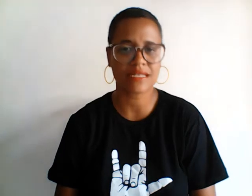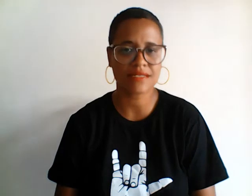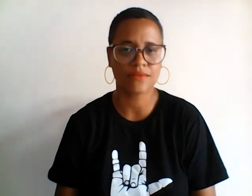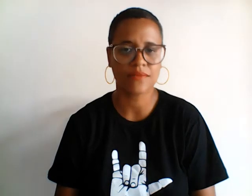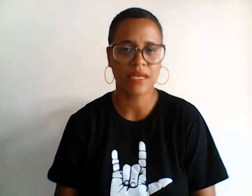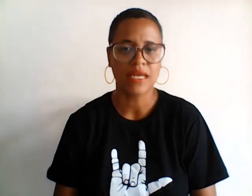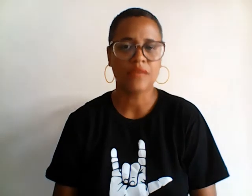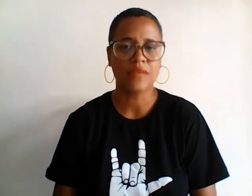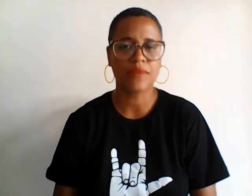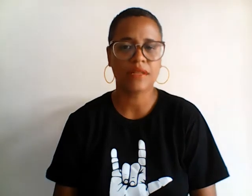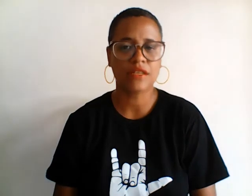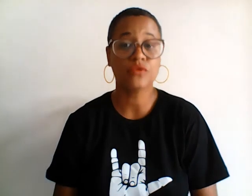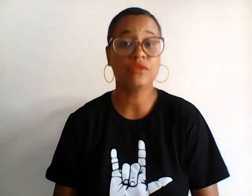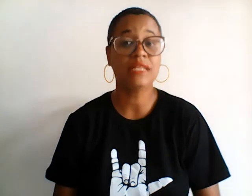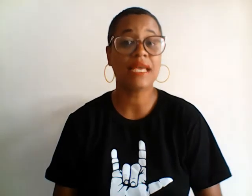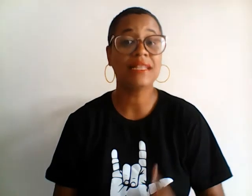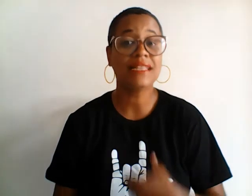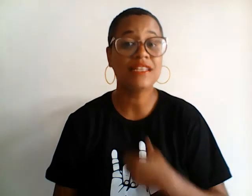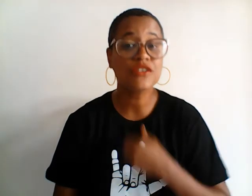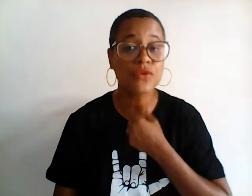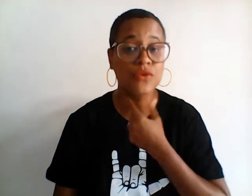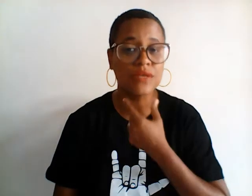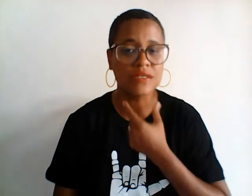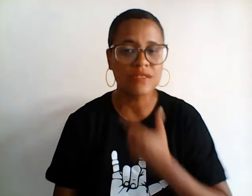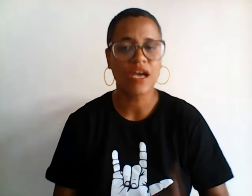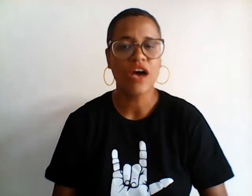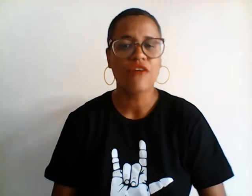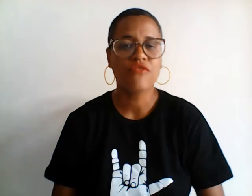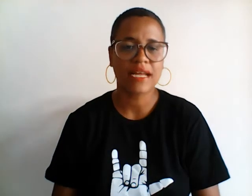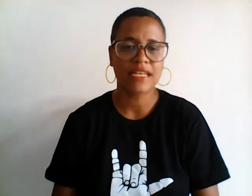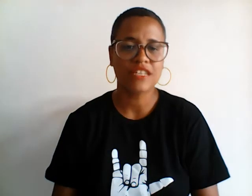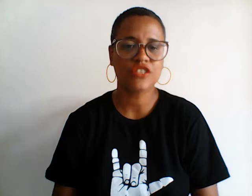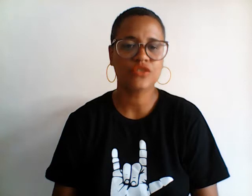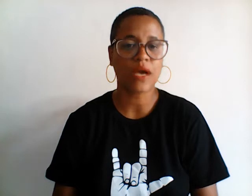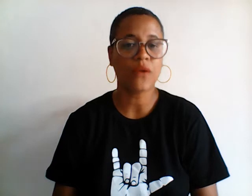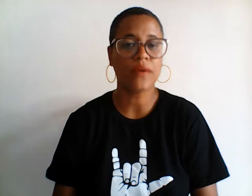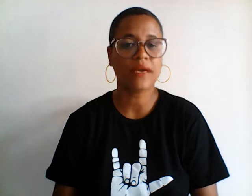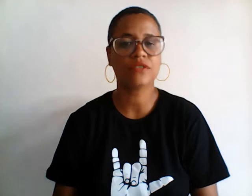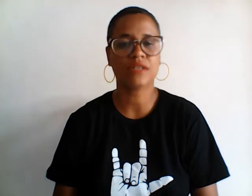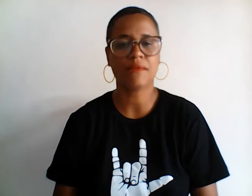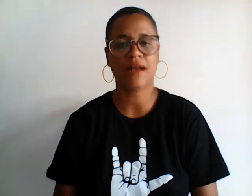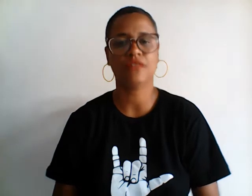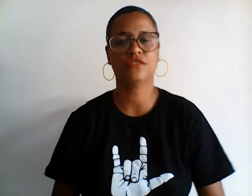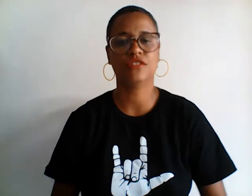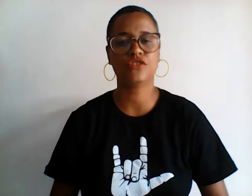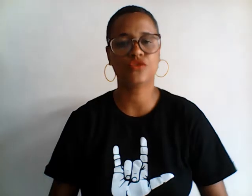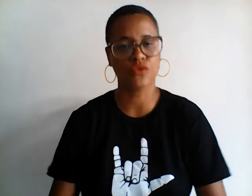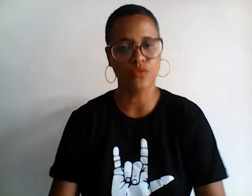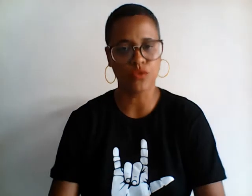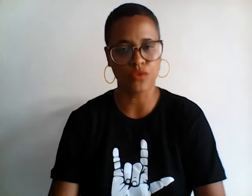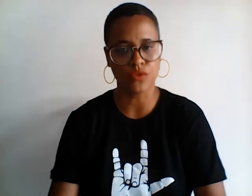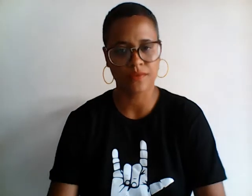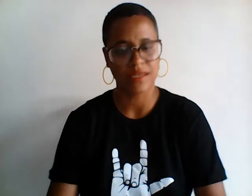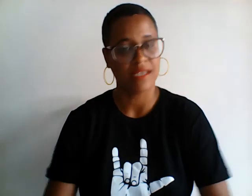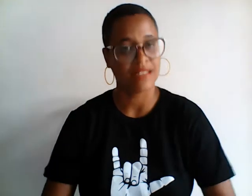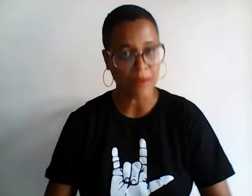oralização, impedindo de emitir sons. Fora isto, é um erro chamá-los de surdo-mudo. Então